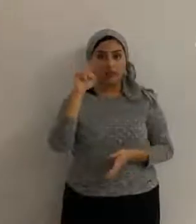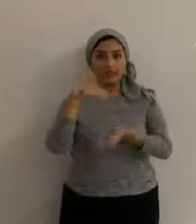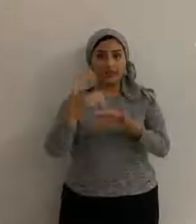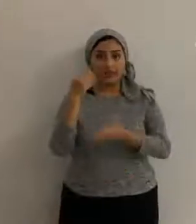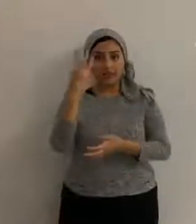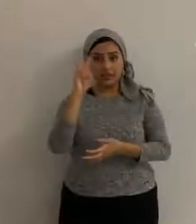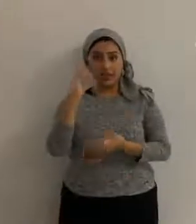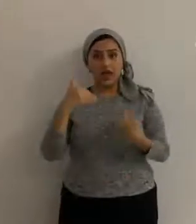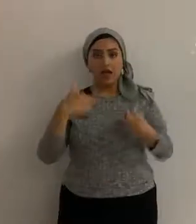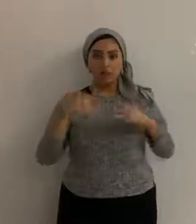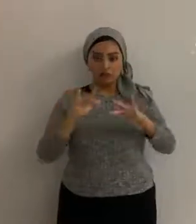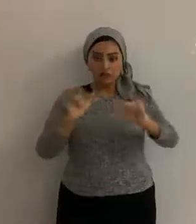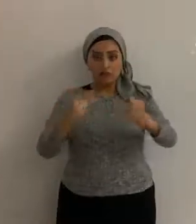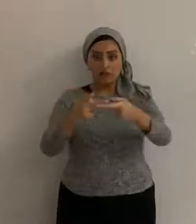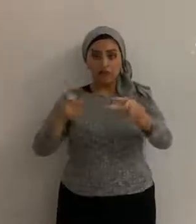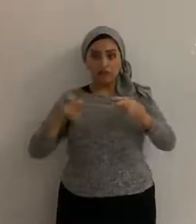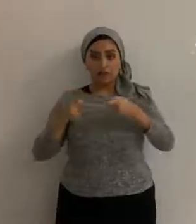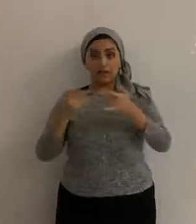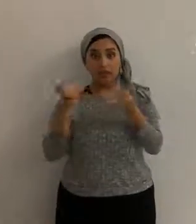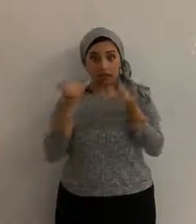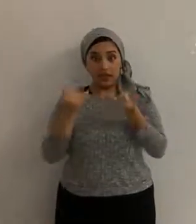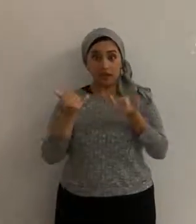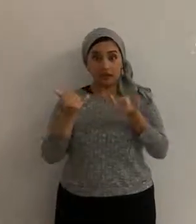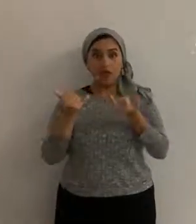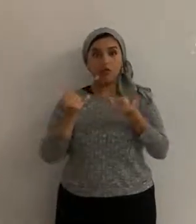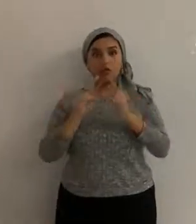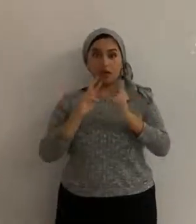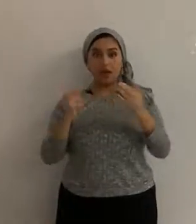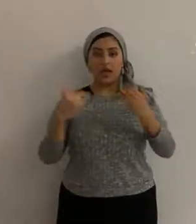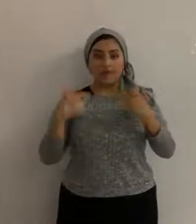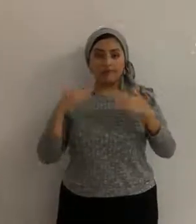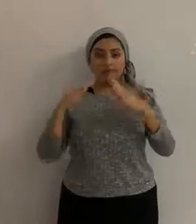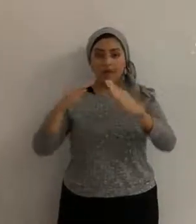espacio vacío sin construcción, que ahora ya hay una casa ahí, por así decirlo,